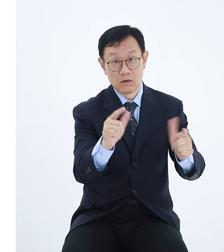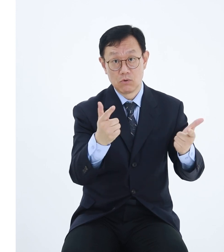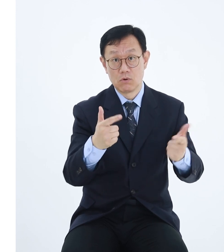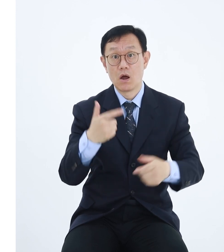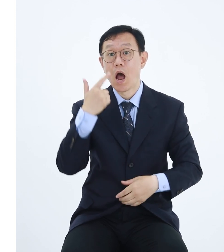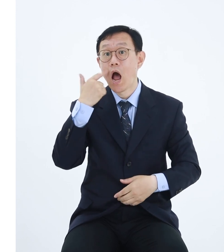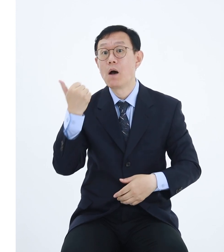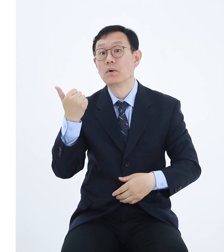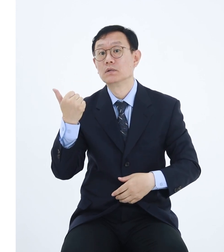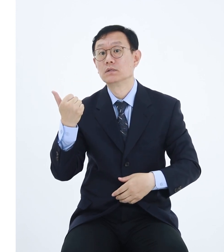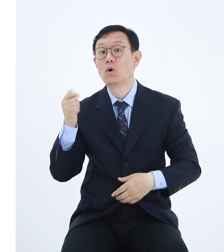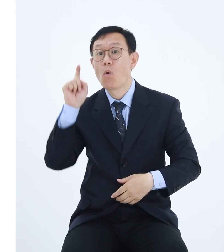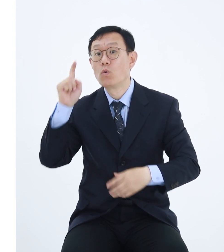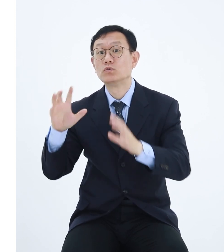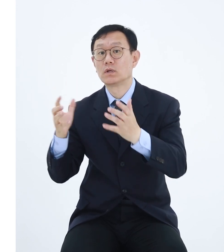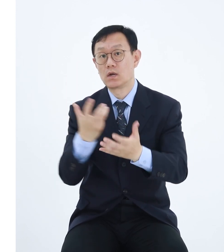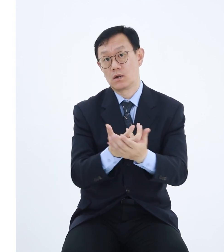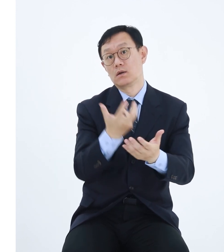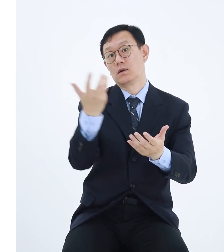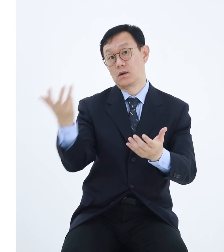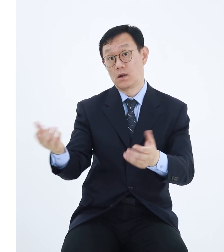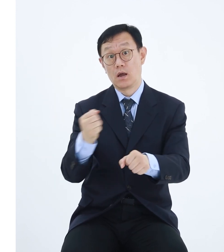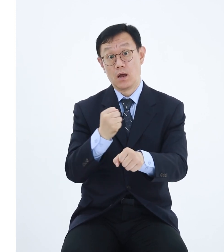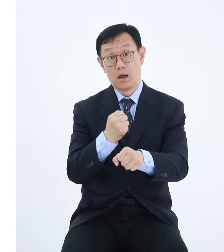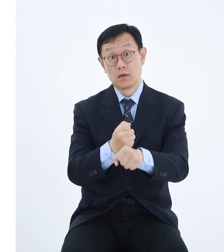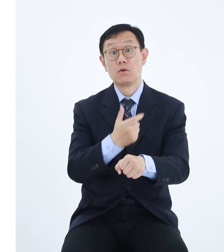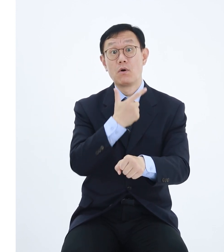나라에 이민 갈 수 있는 날이 빨리 오리라 기대합니다